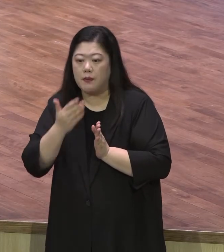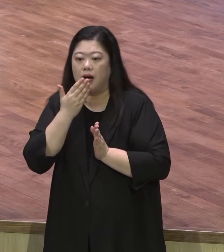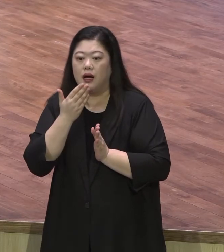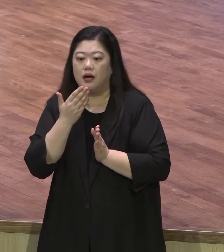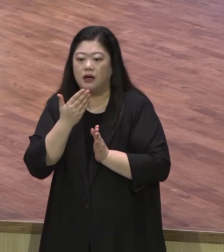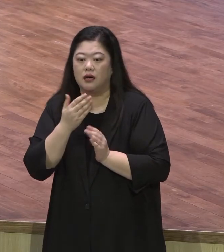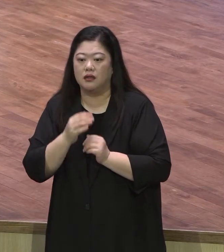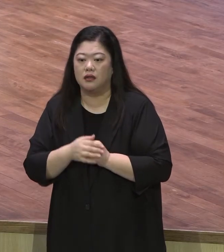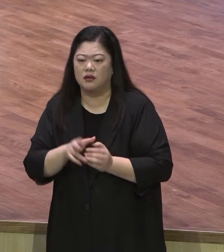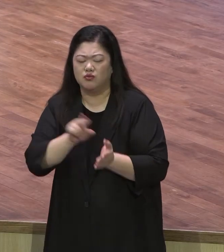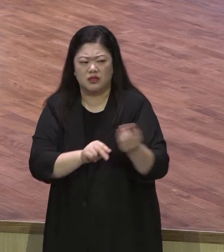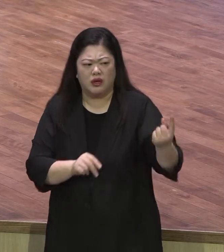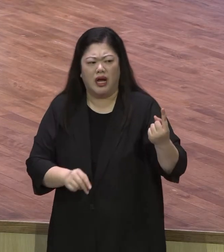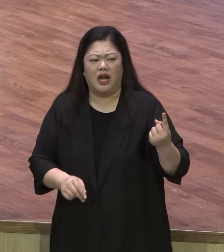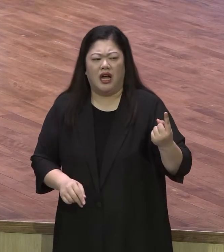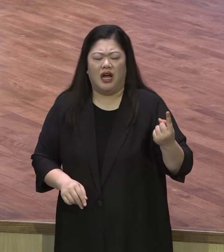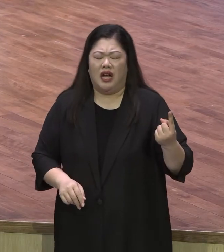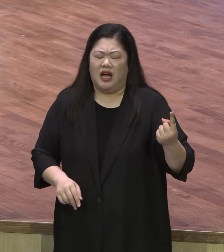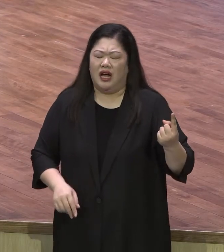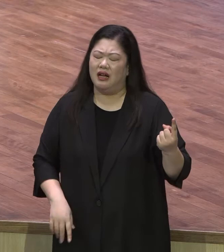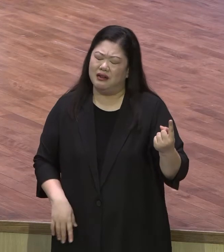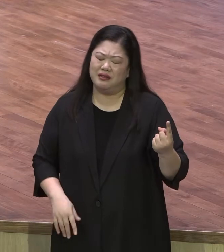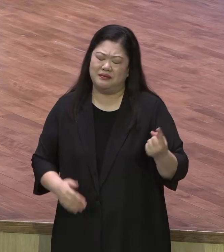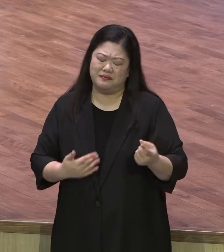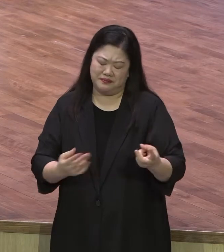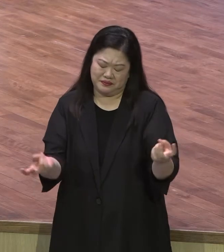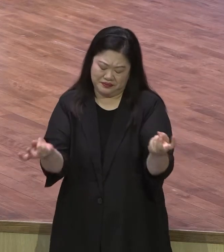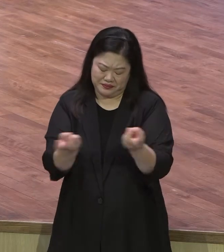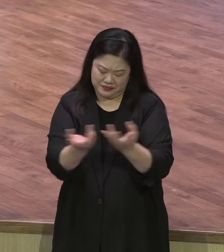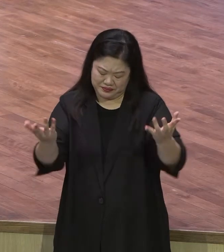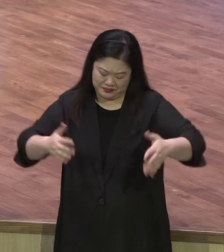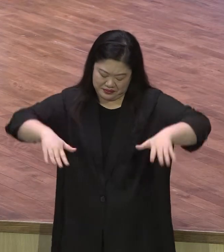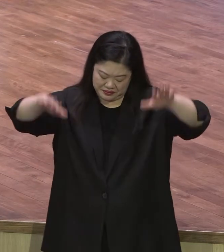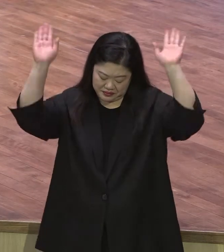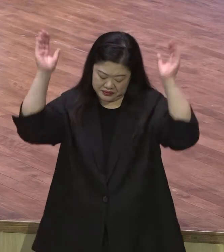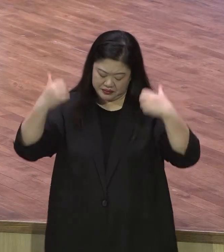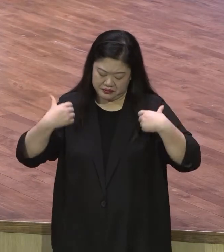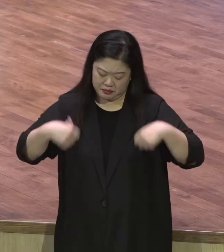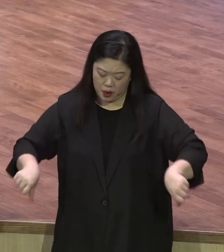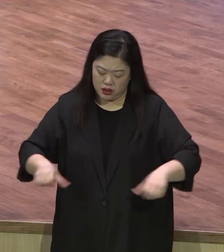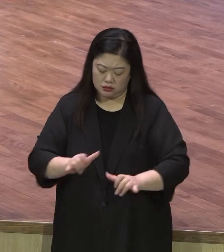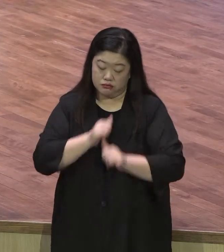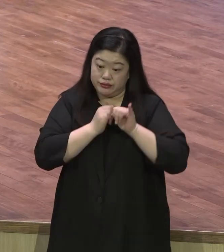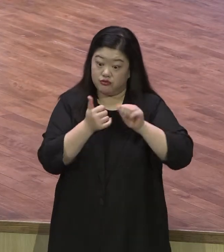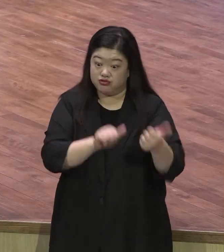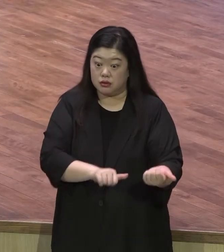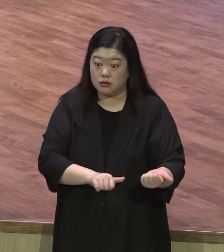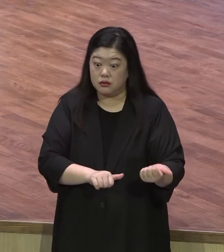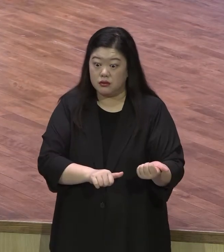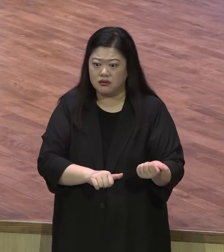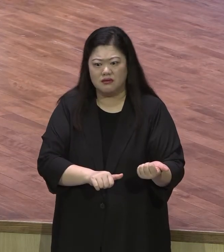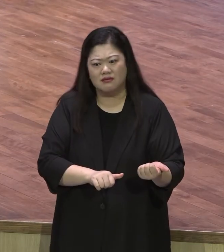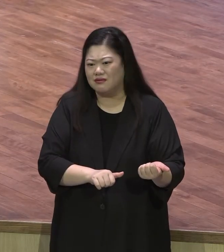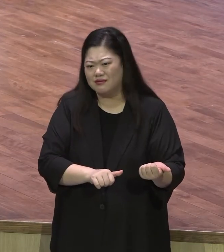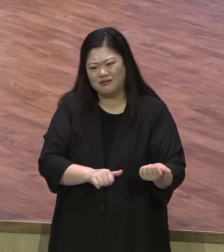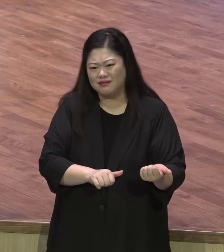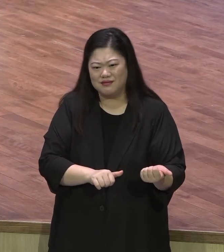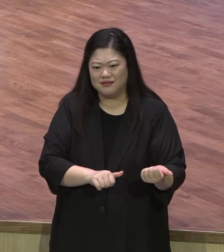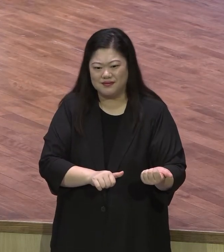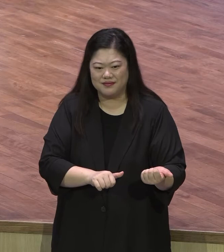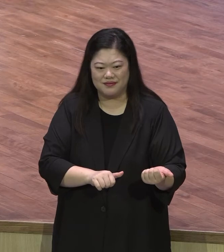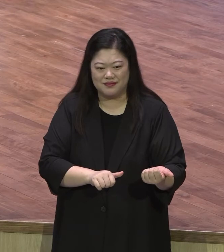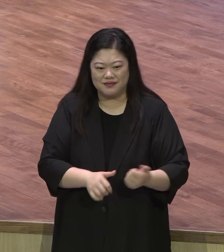죽어버려야지 끝장내야지 그렇게 하지 않는다니 흔들림이 없다는 거예요 어떤 어린이 와도